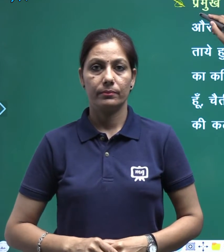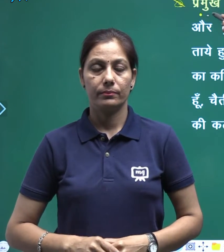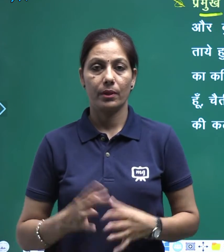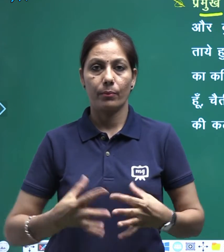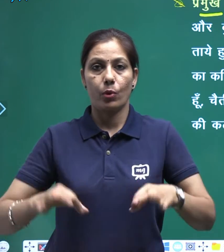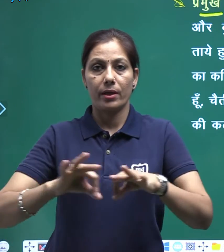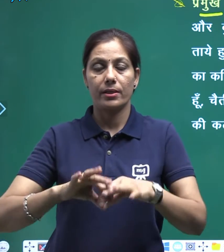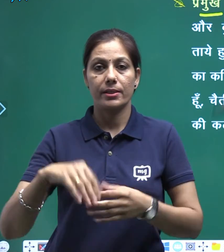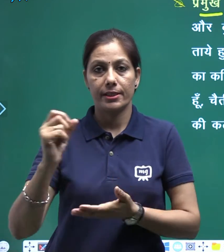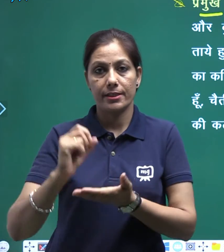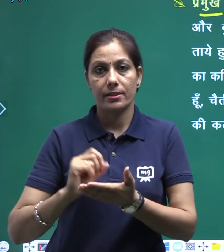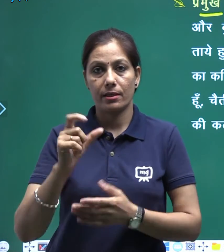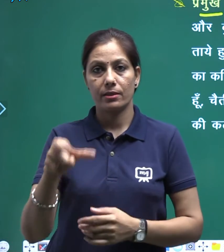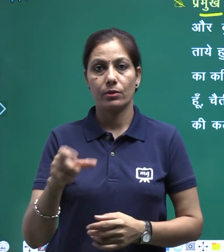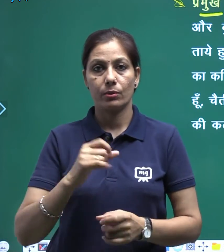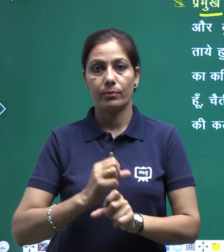प्रमुख रचनाएं: